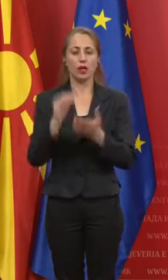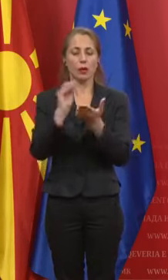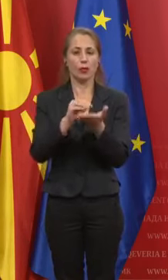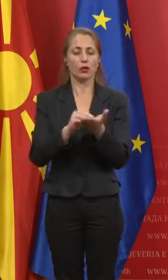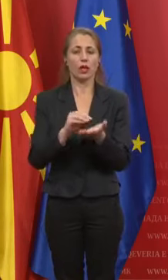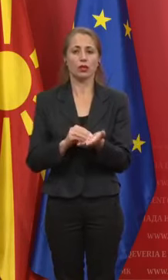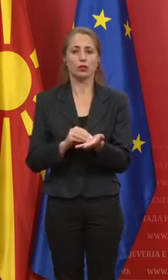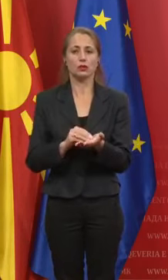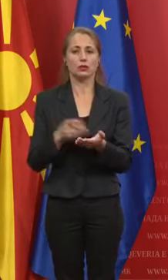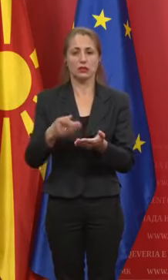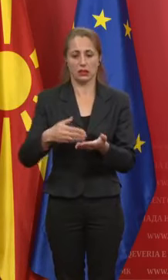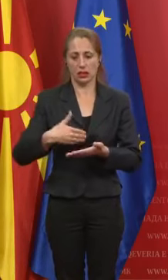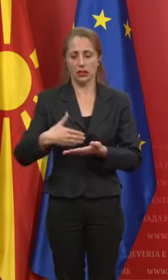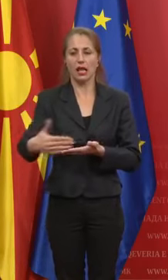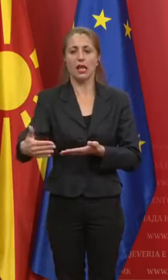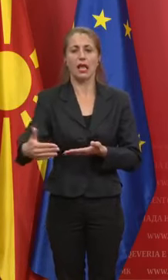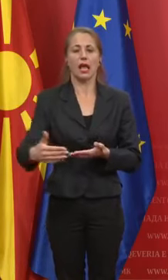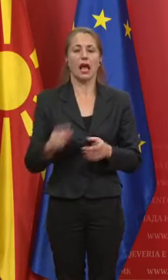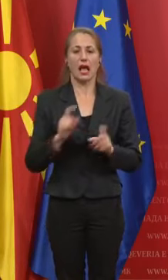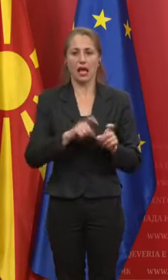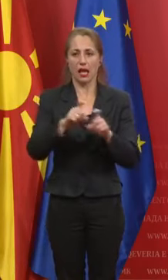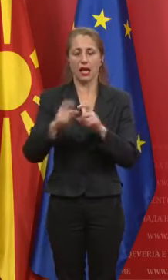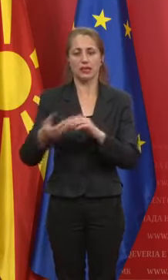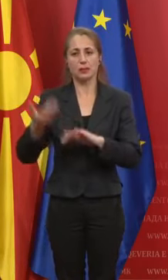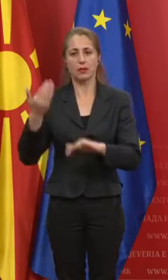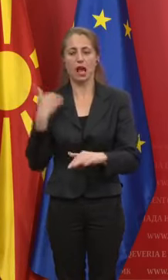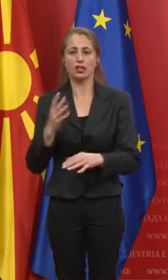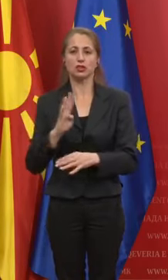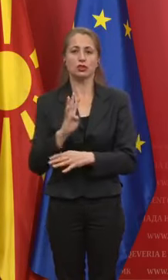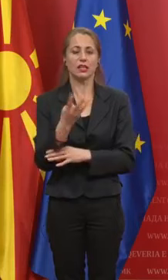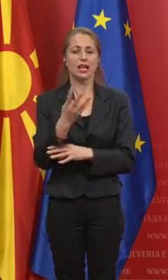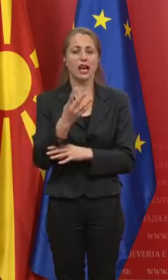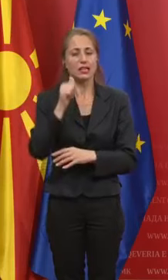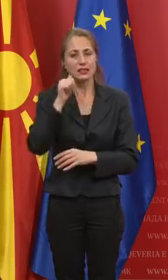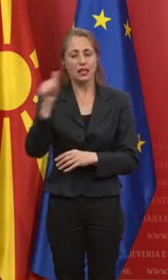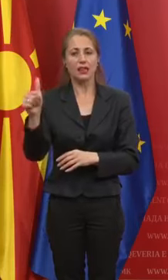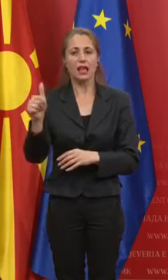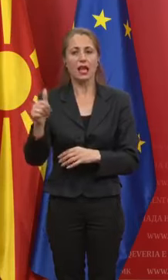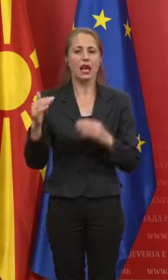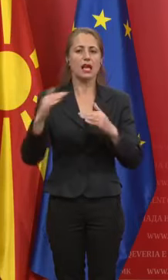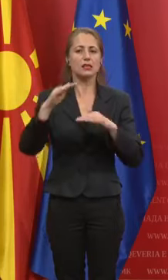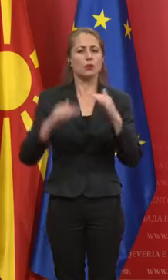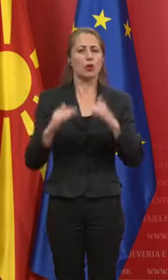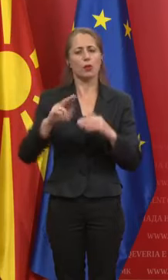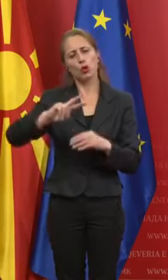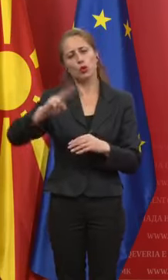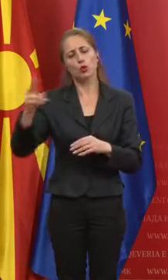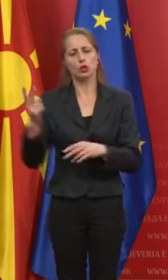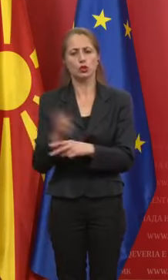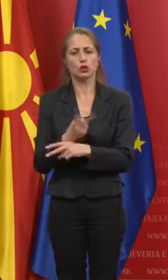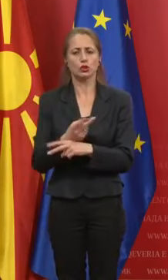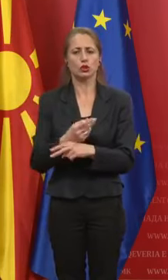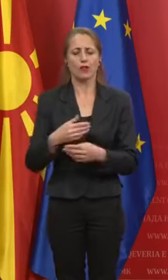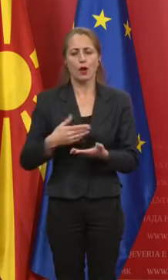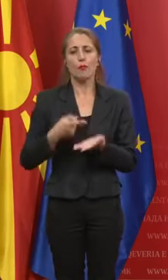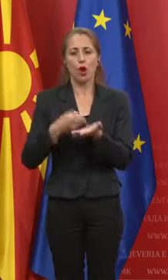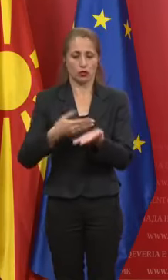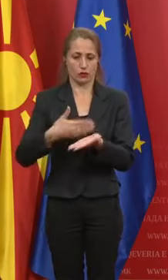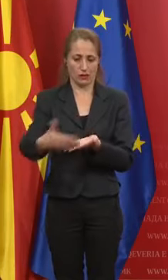Податоците за текот на епидемијата во изминатите 14 дена, споредено со други земји, го покажуваат